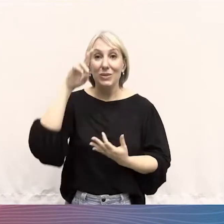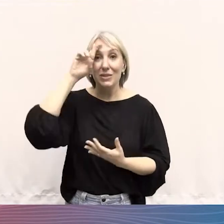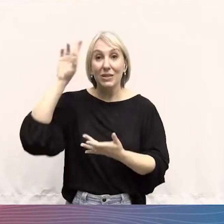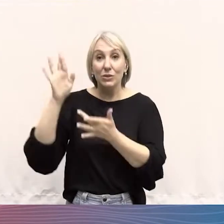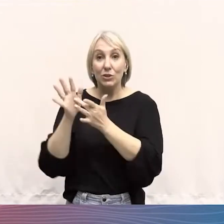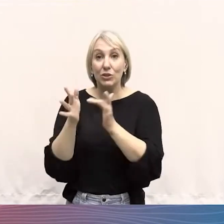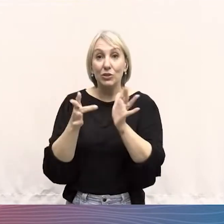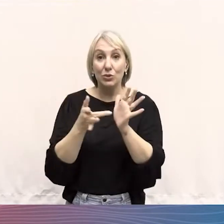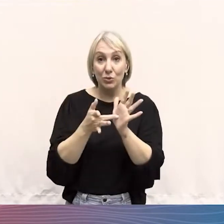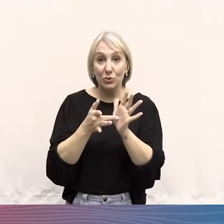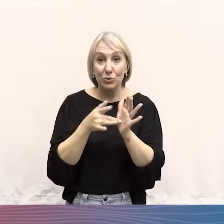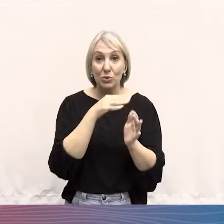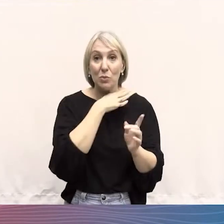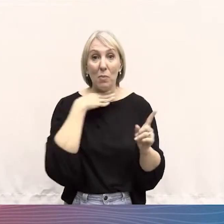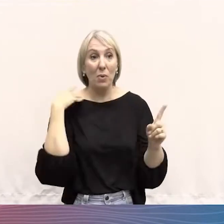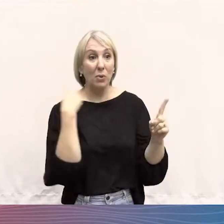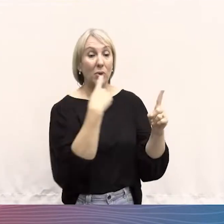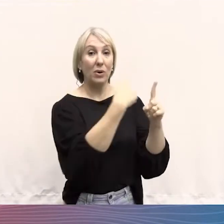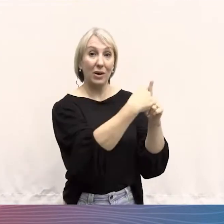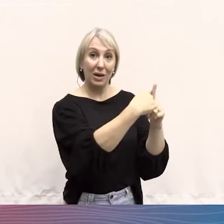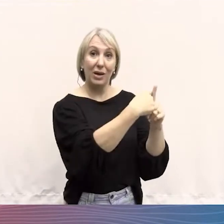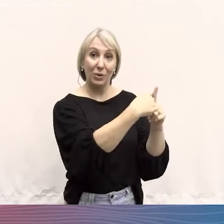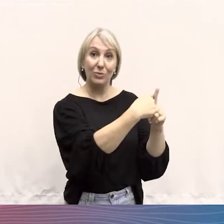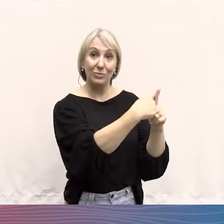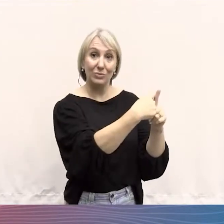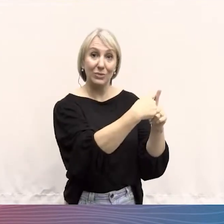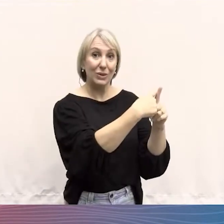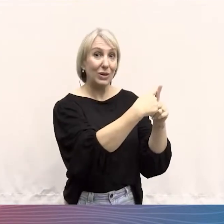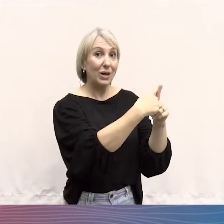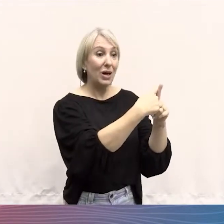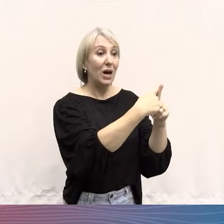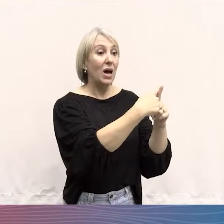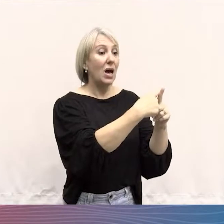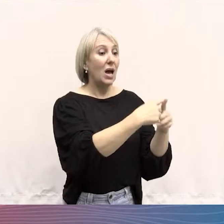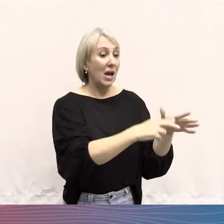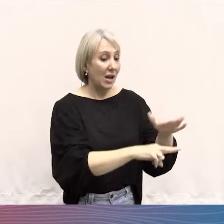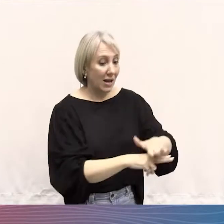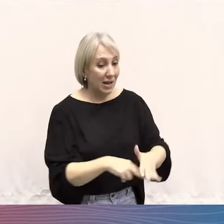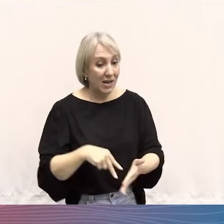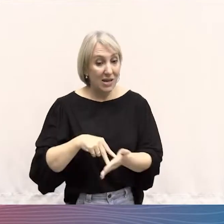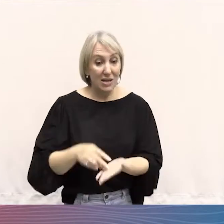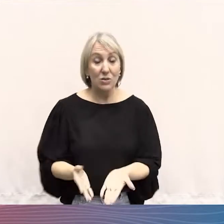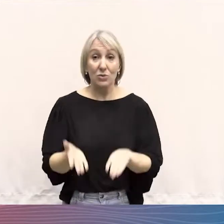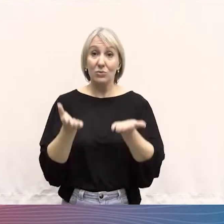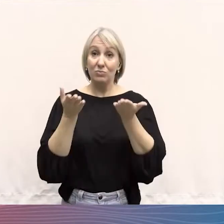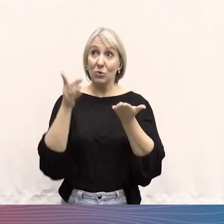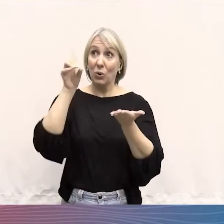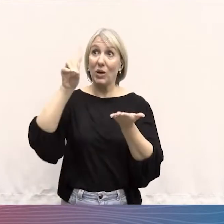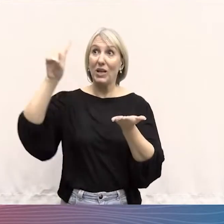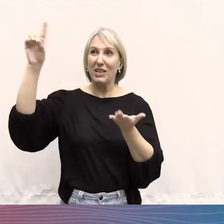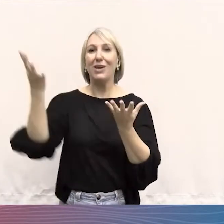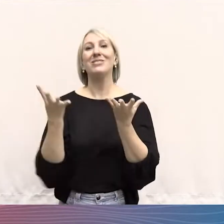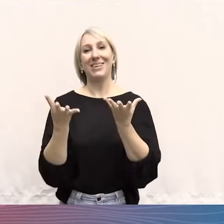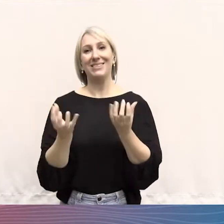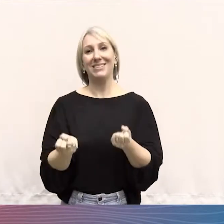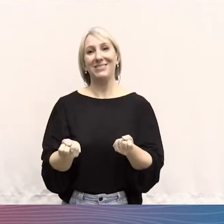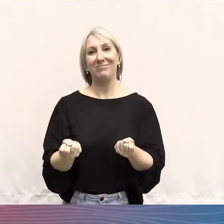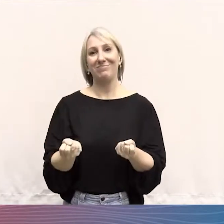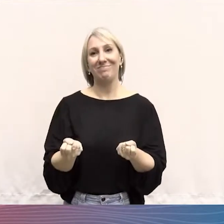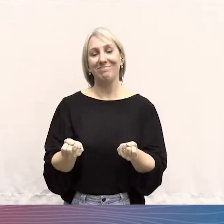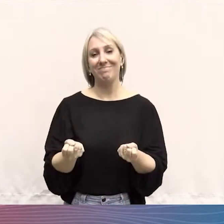Sua morte, a sua obra aqui na terra, foi aprovado por Deus. E como prova